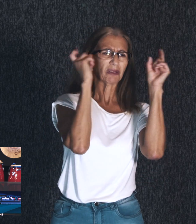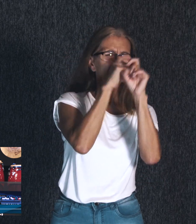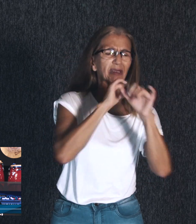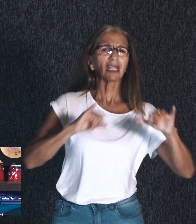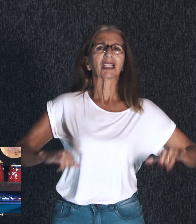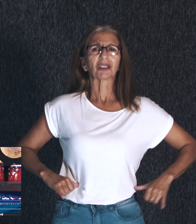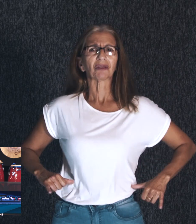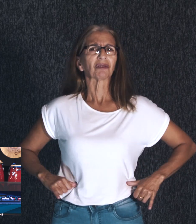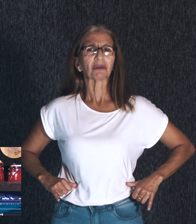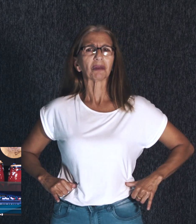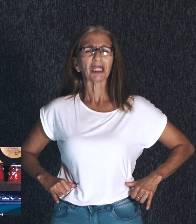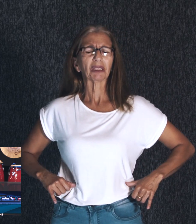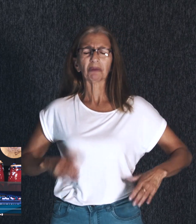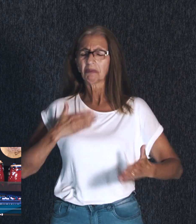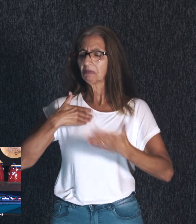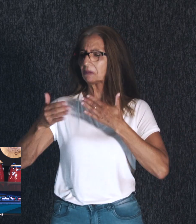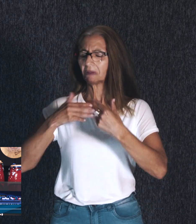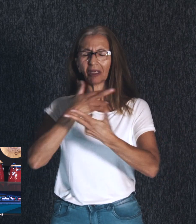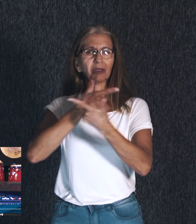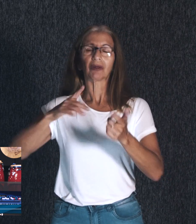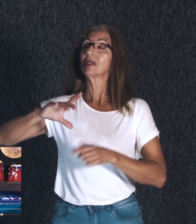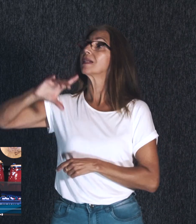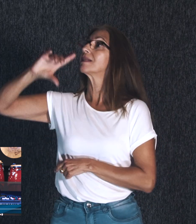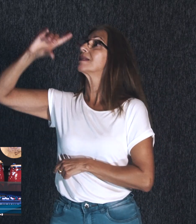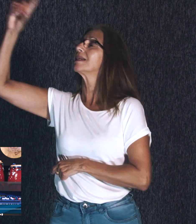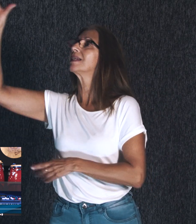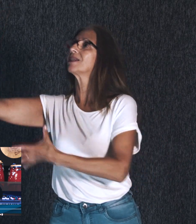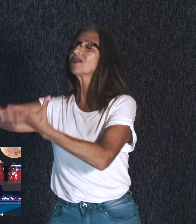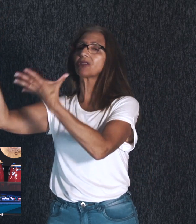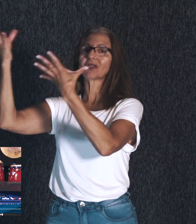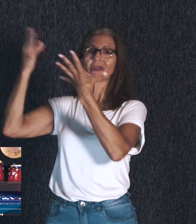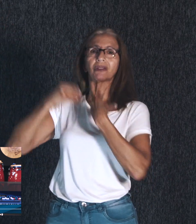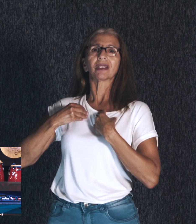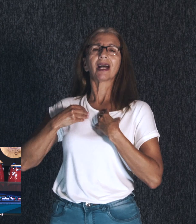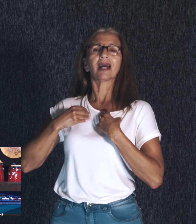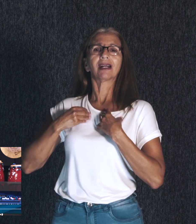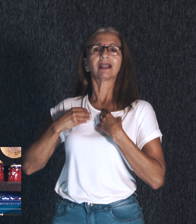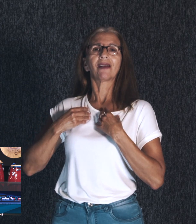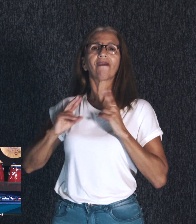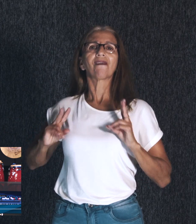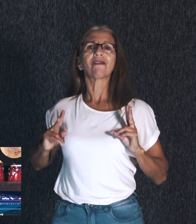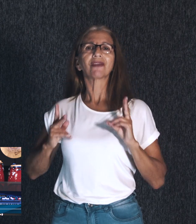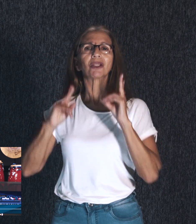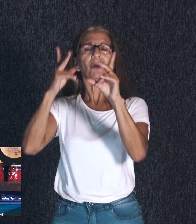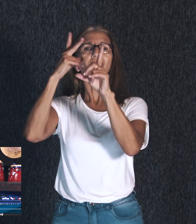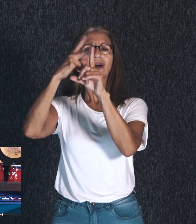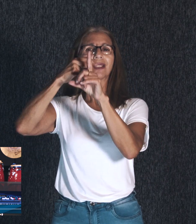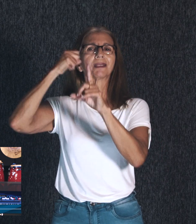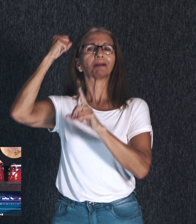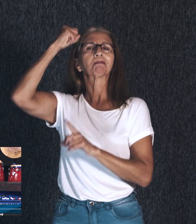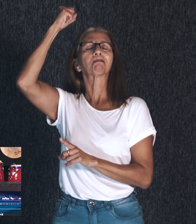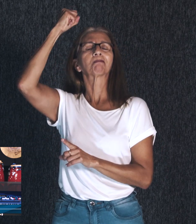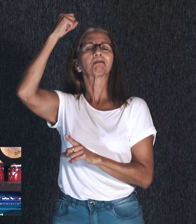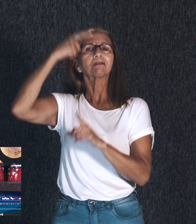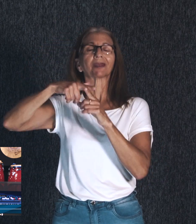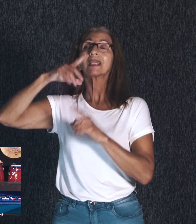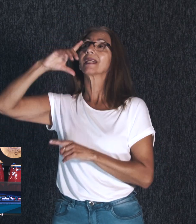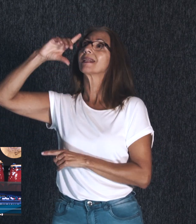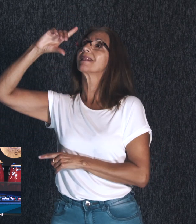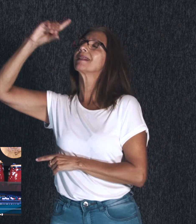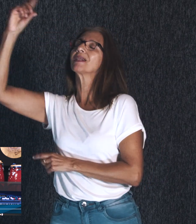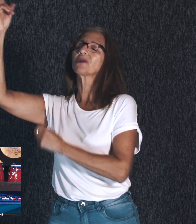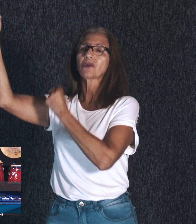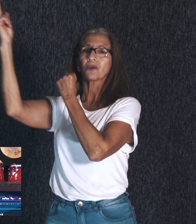nós somos mais do que vencedores, porque nós estamos nas mãos de Deus. E se nós estivermos nas mãos de